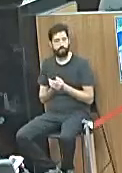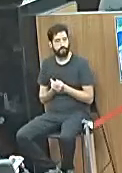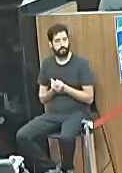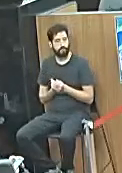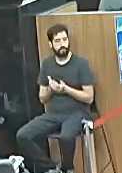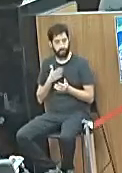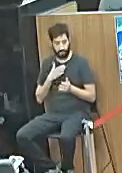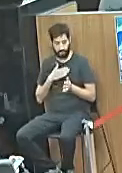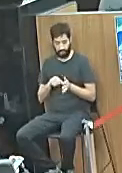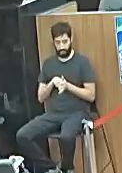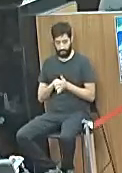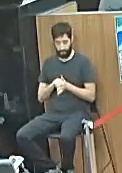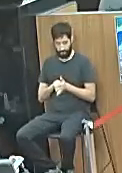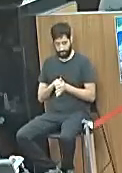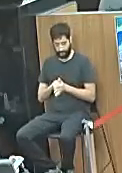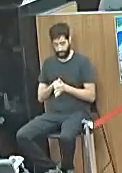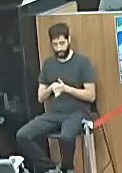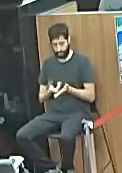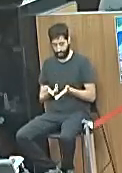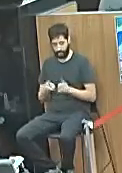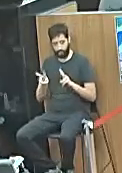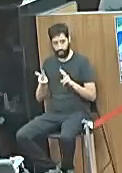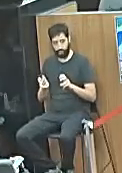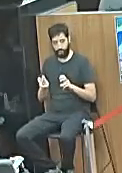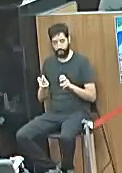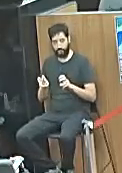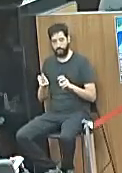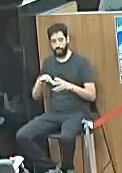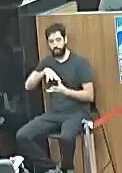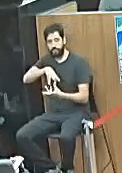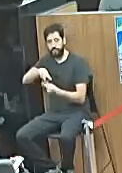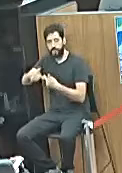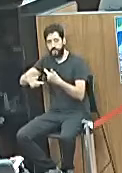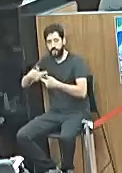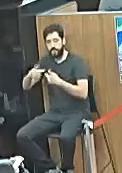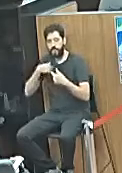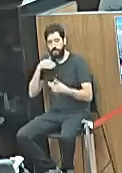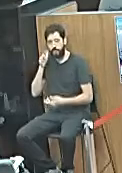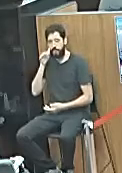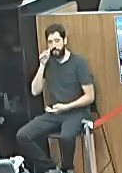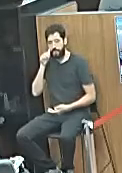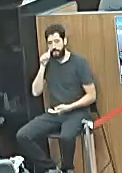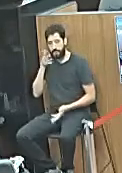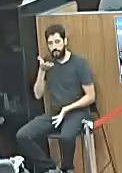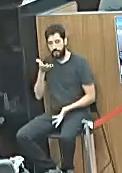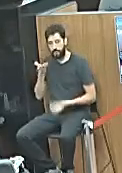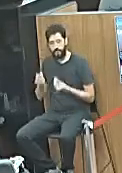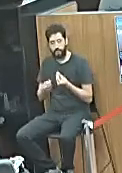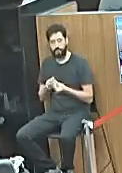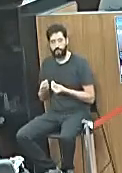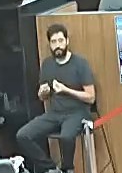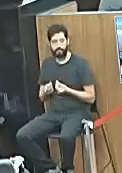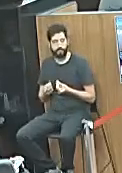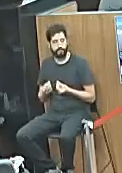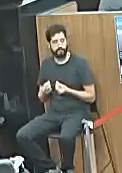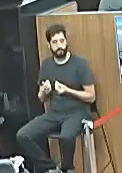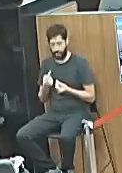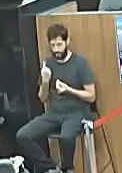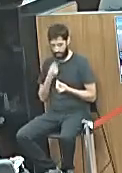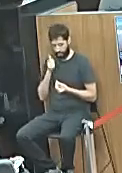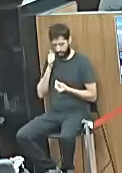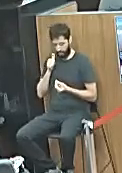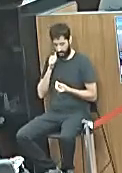como pesquisadora é sobre o mundo do trabalho eu fico observando como que nós mulheres